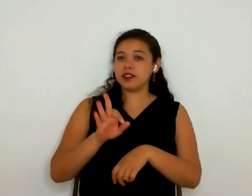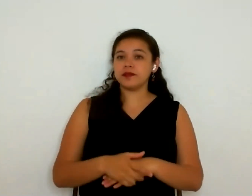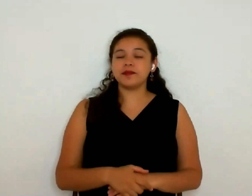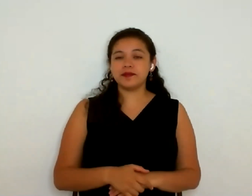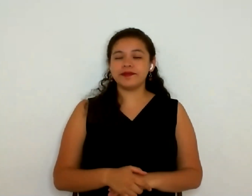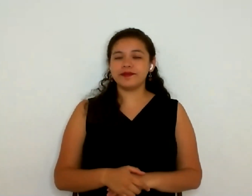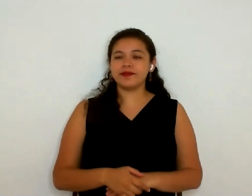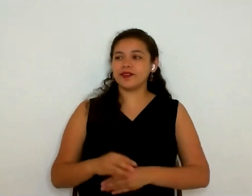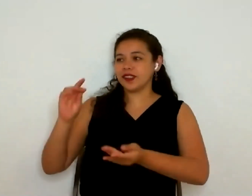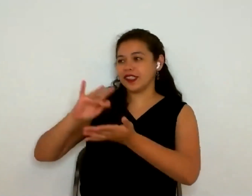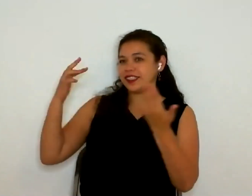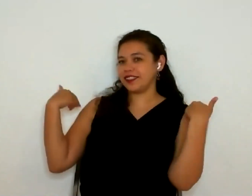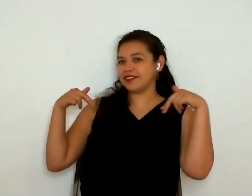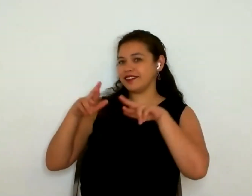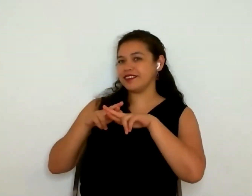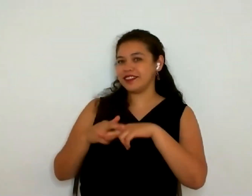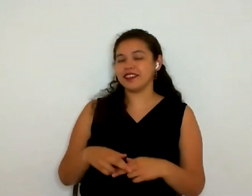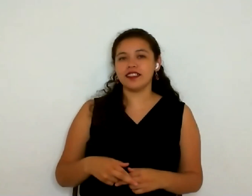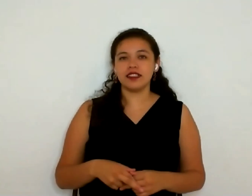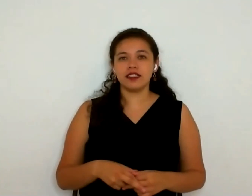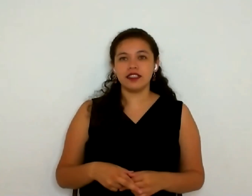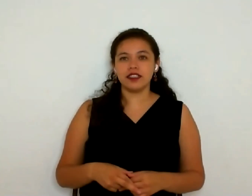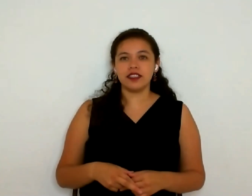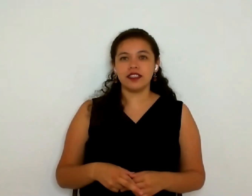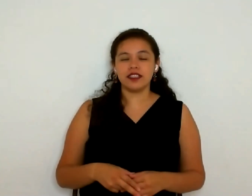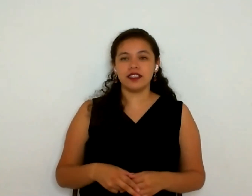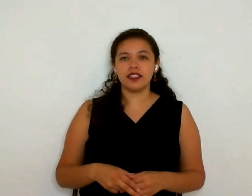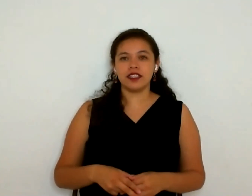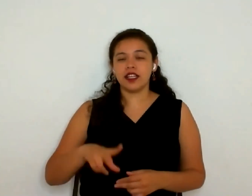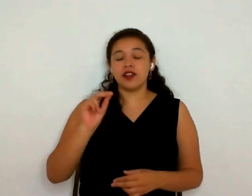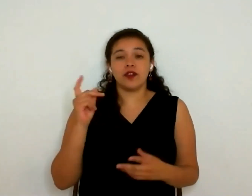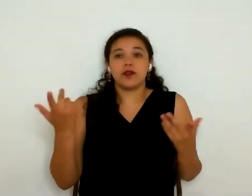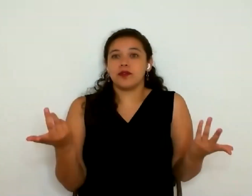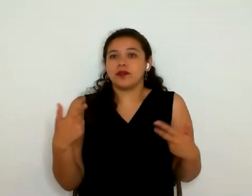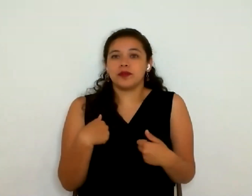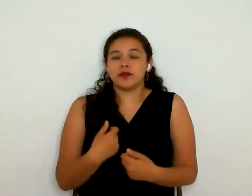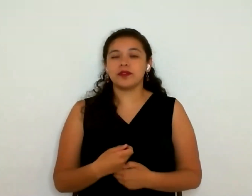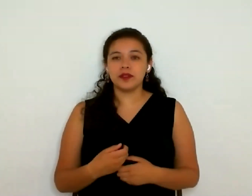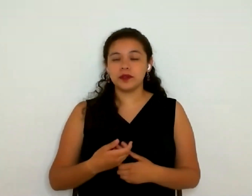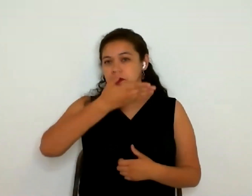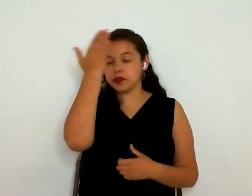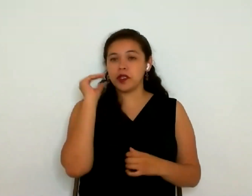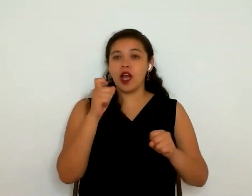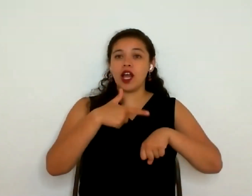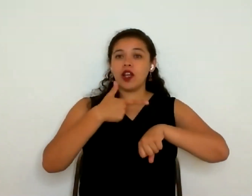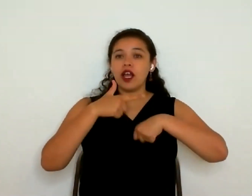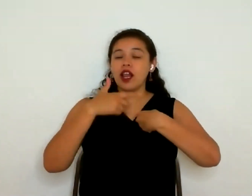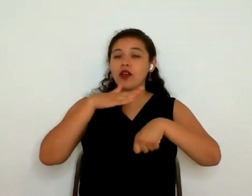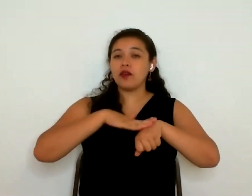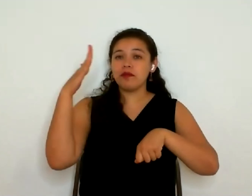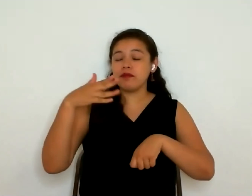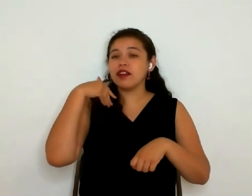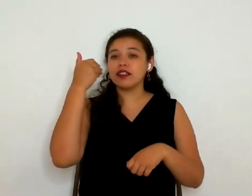muchas gracias maestra no yo lamento este no sé si quieran que veamos algo más profundicemos en